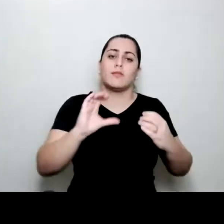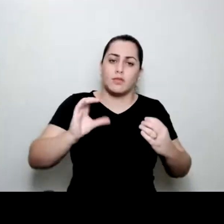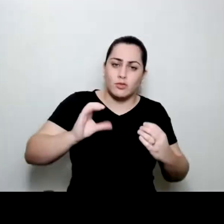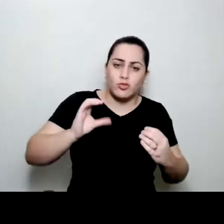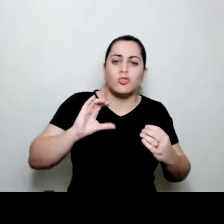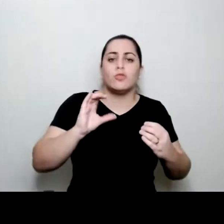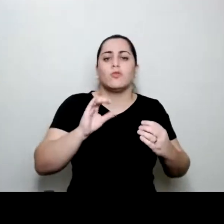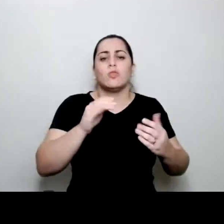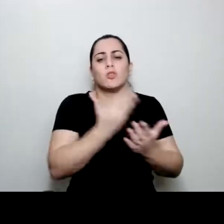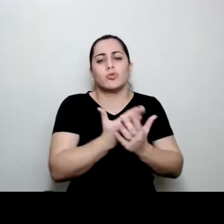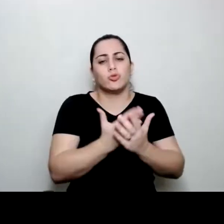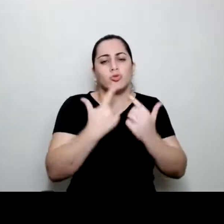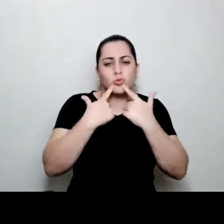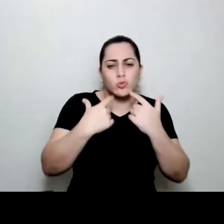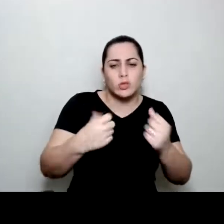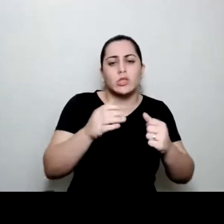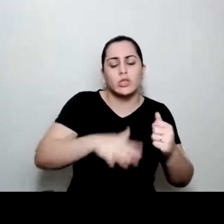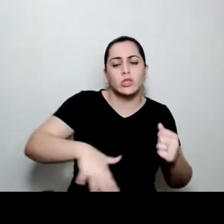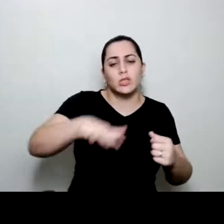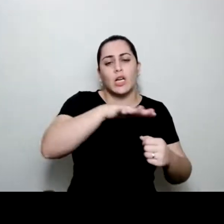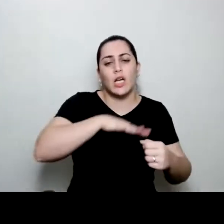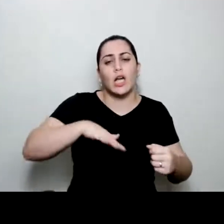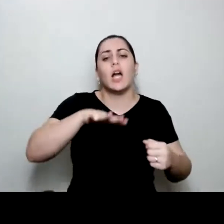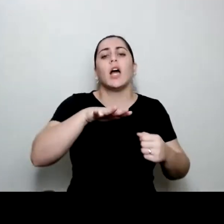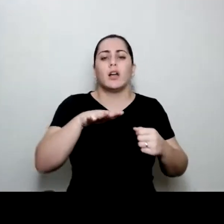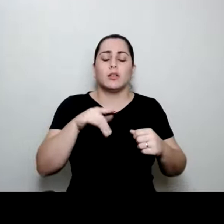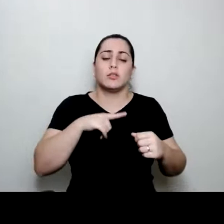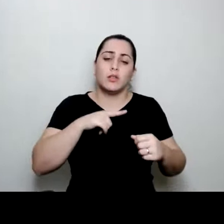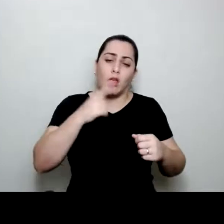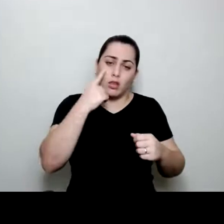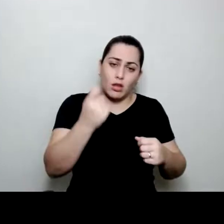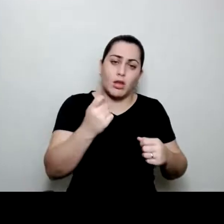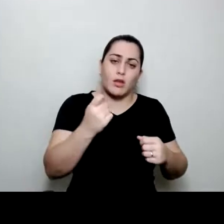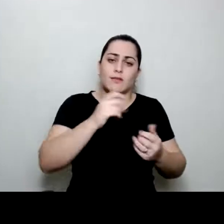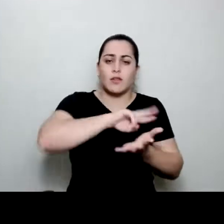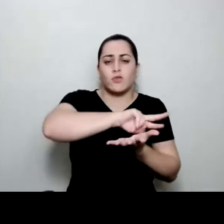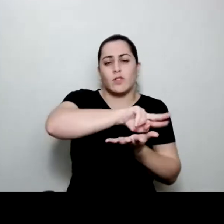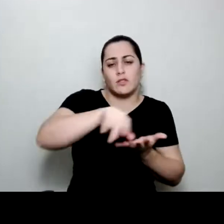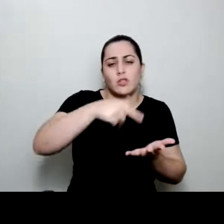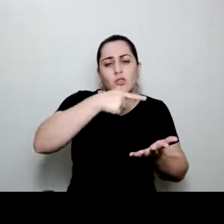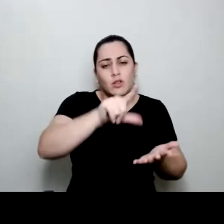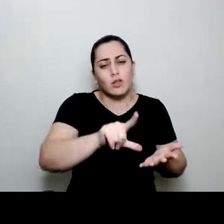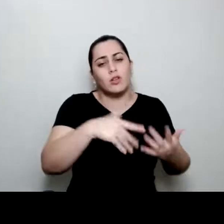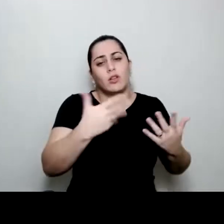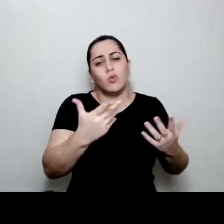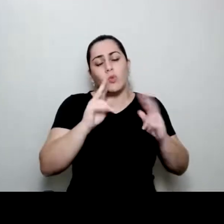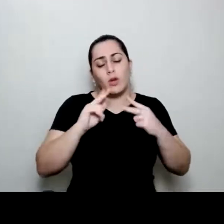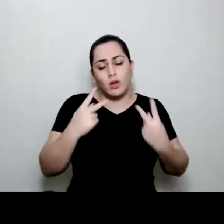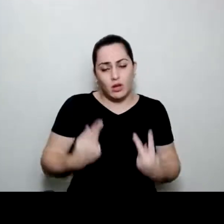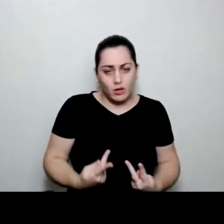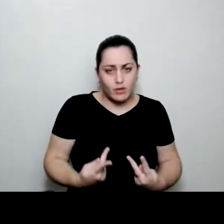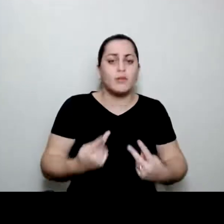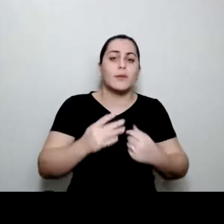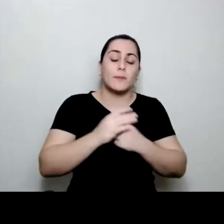os linguistas e os demais interessados na diversidade linguística humana,